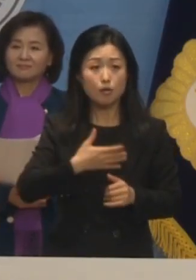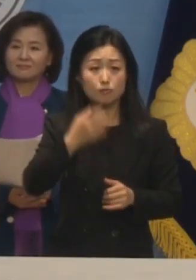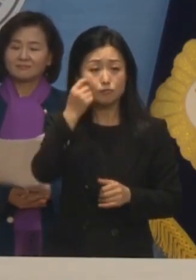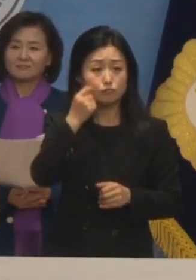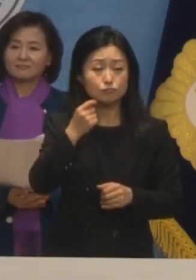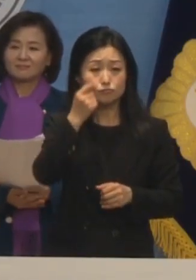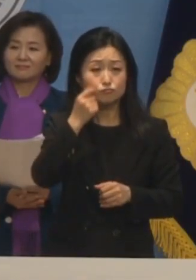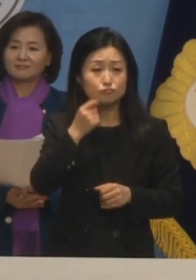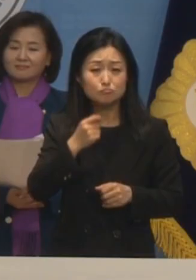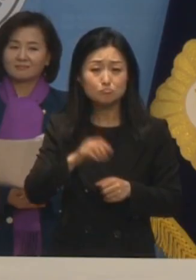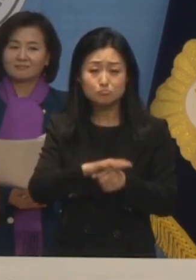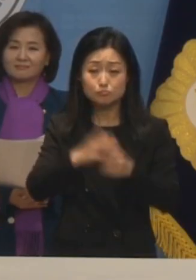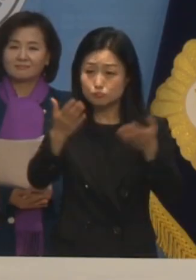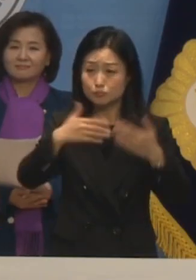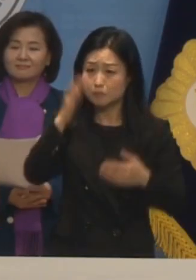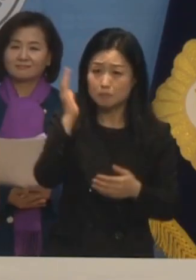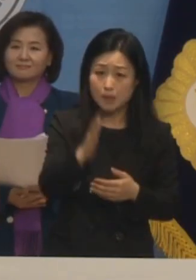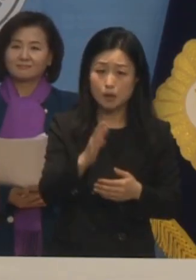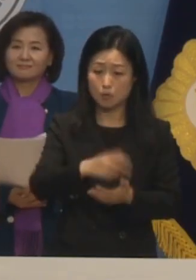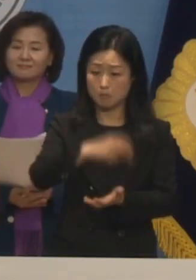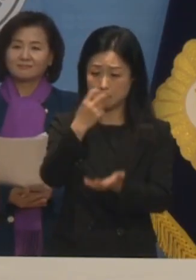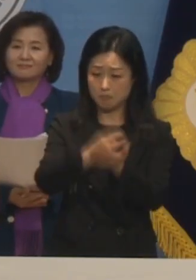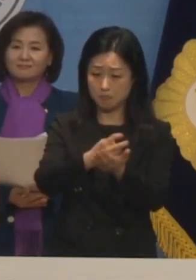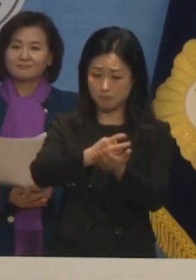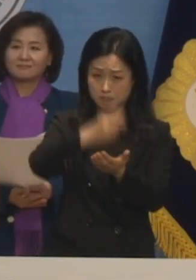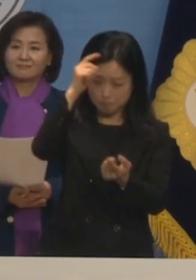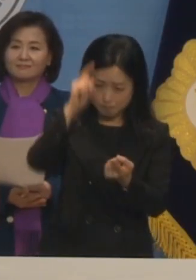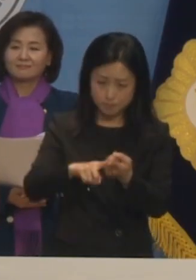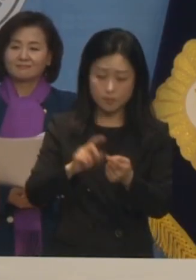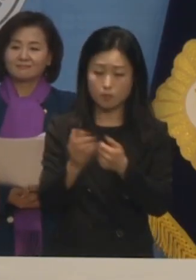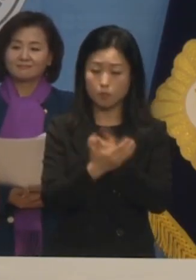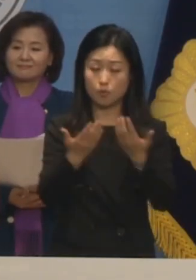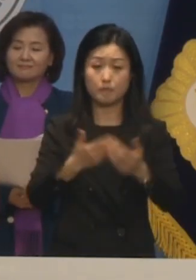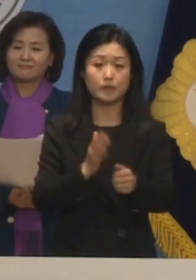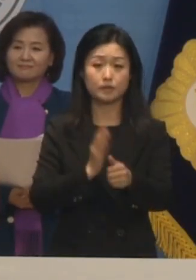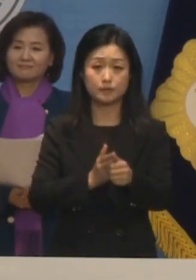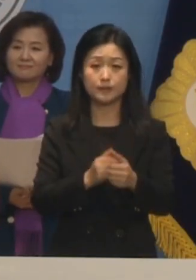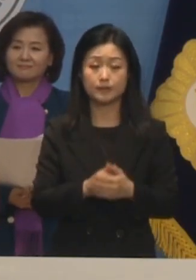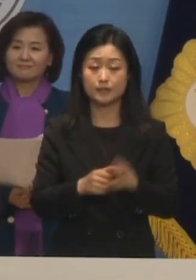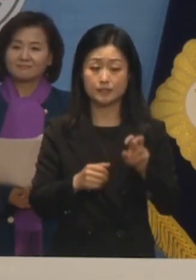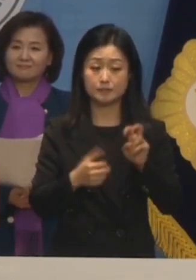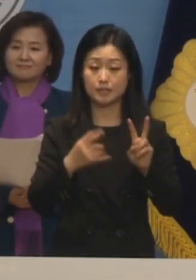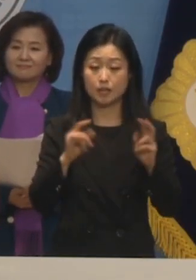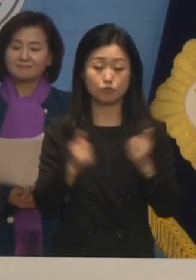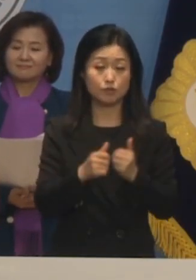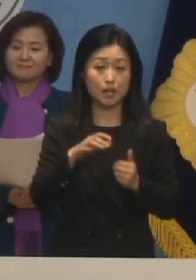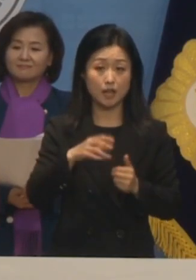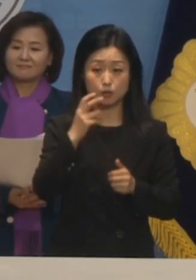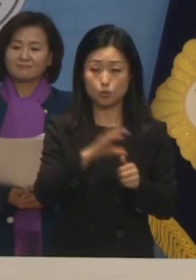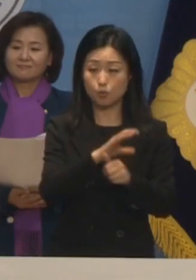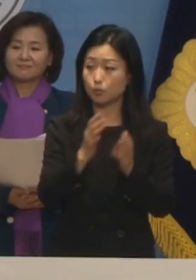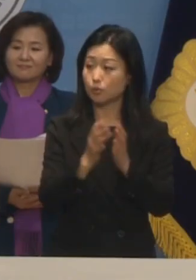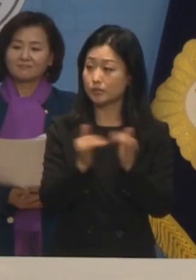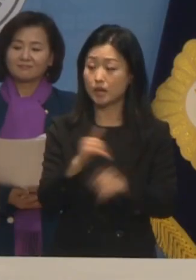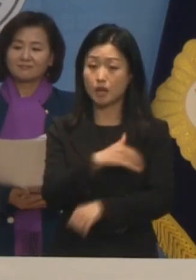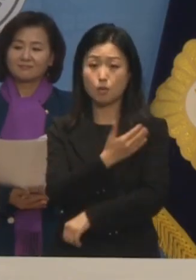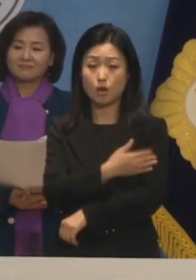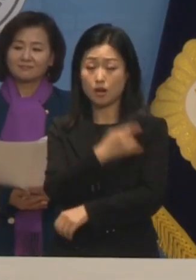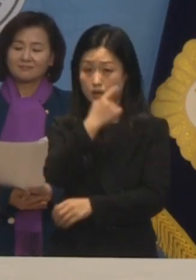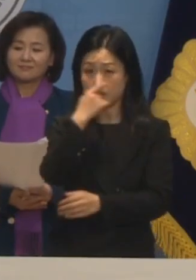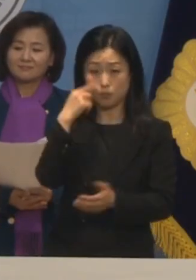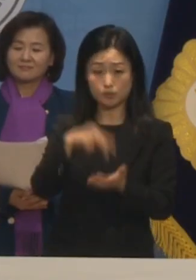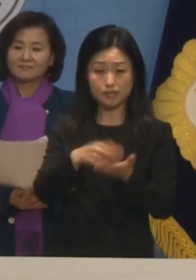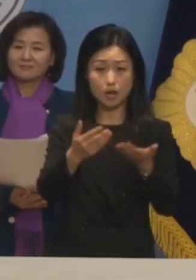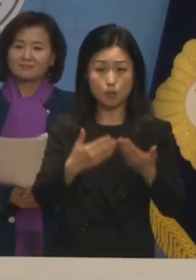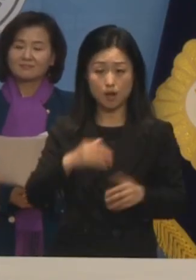기본적 권리로서 법에 의해 보장되어야 합니다. 이를 위해 22대 국회는 돌봄 노동자의 권리 보장과